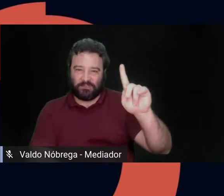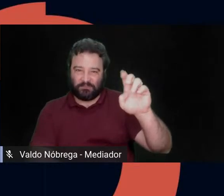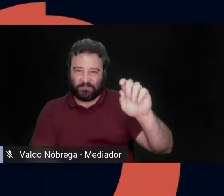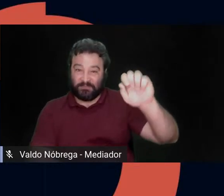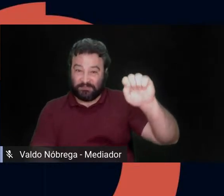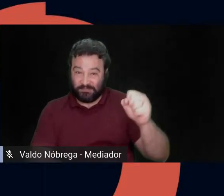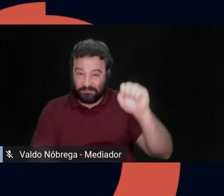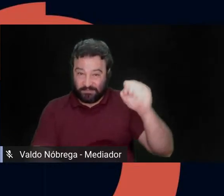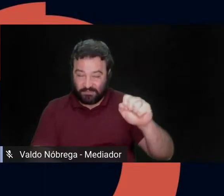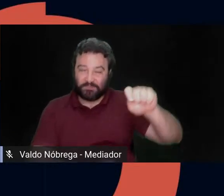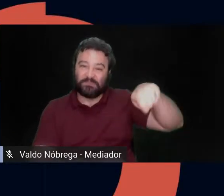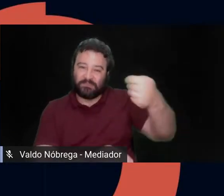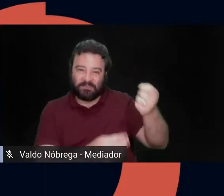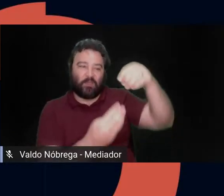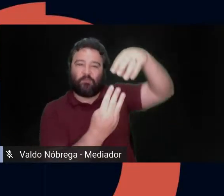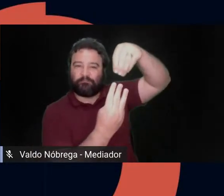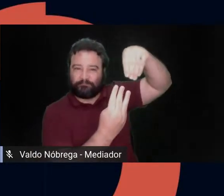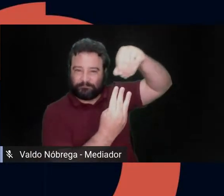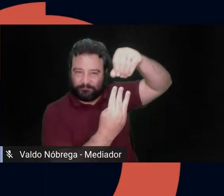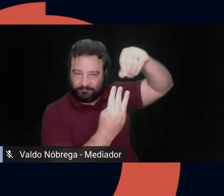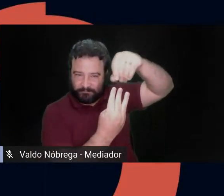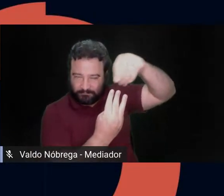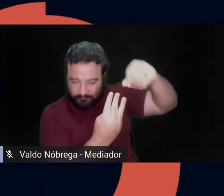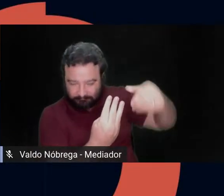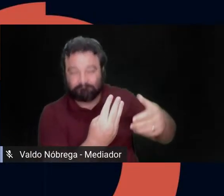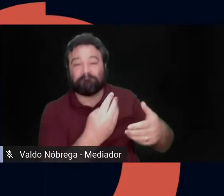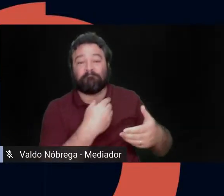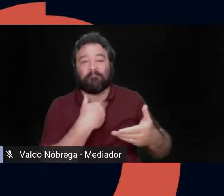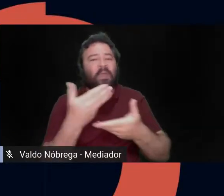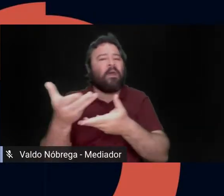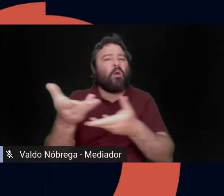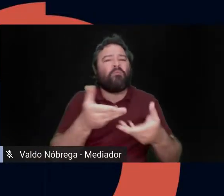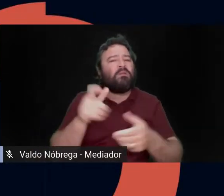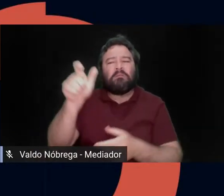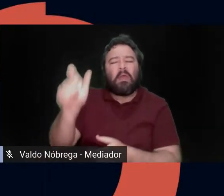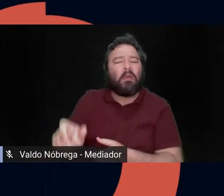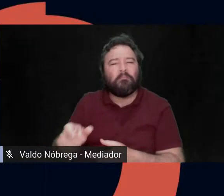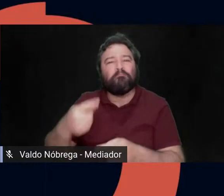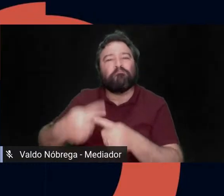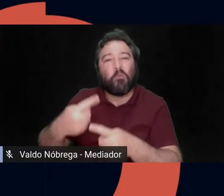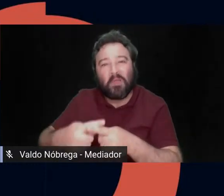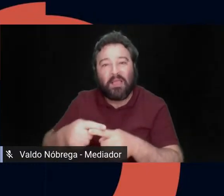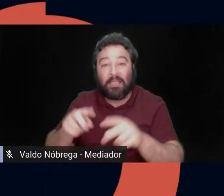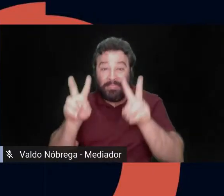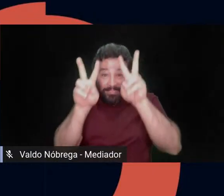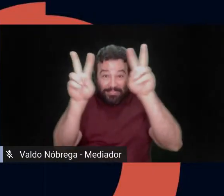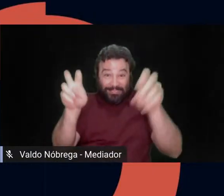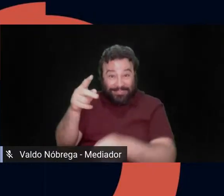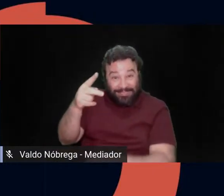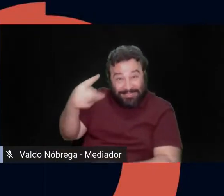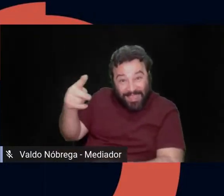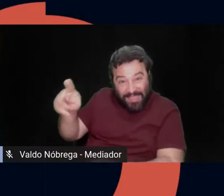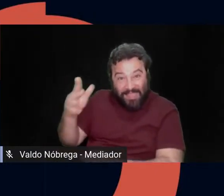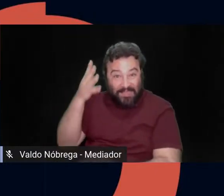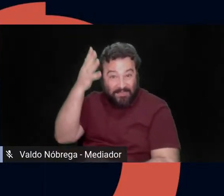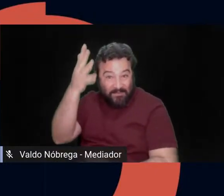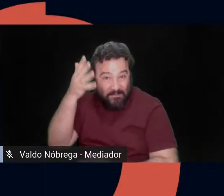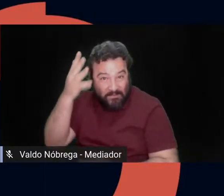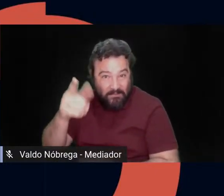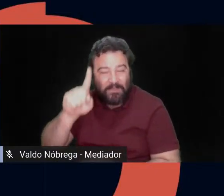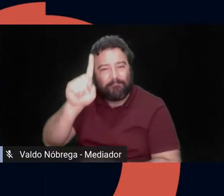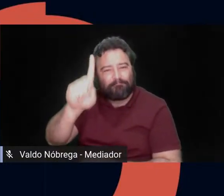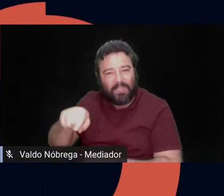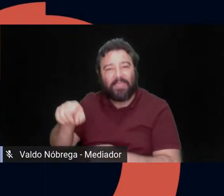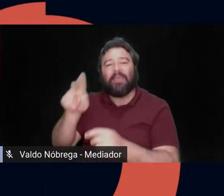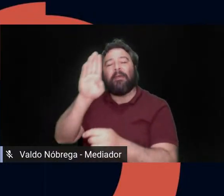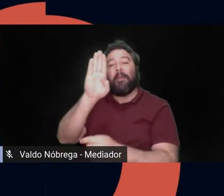Federal de Sergipe. Este é o sinal da universidade. A Raquela foi convidada